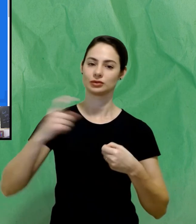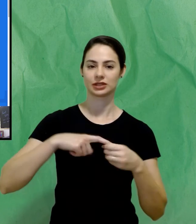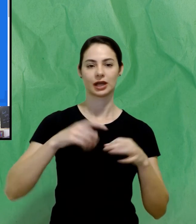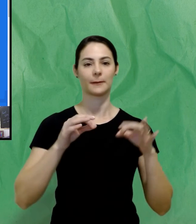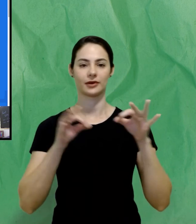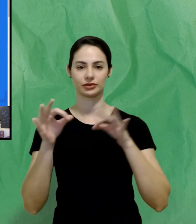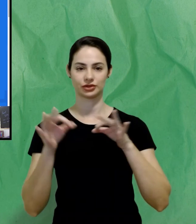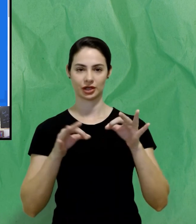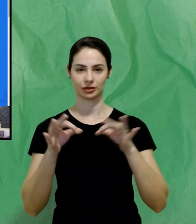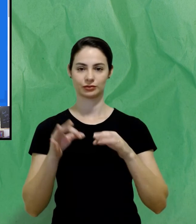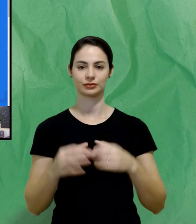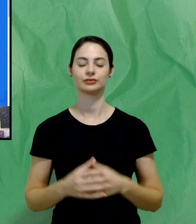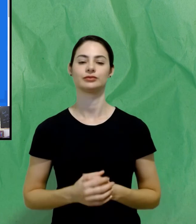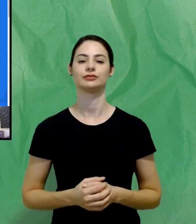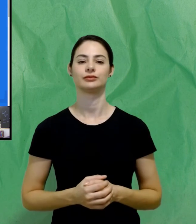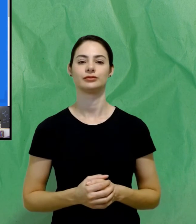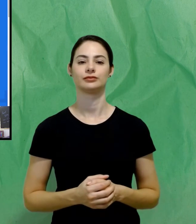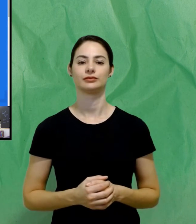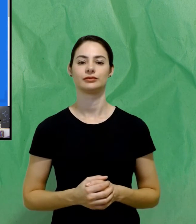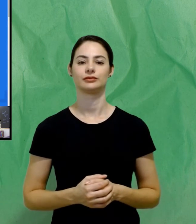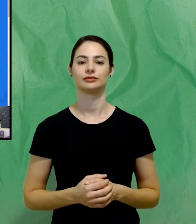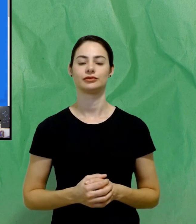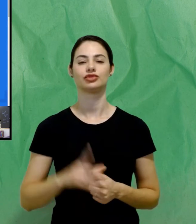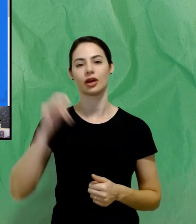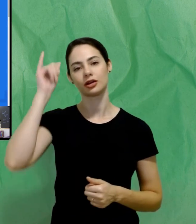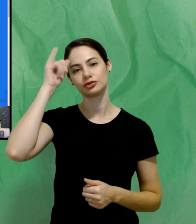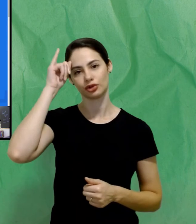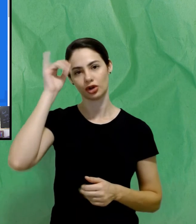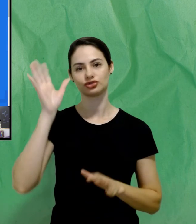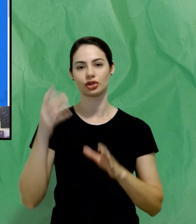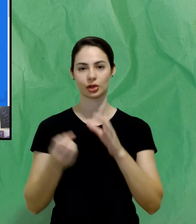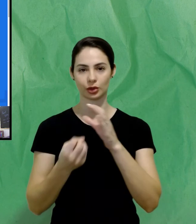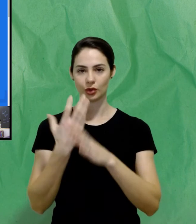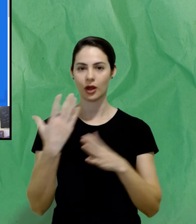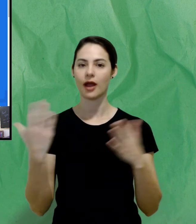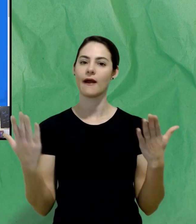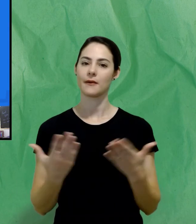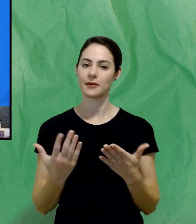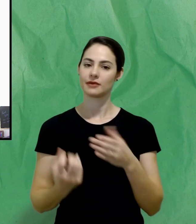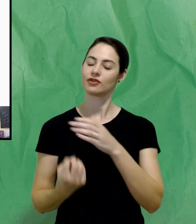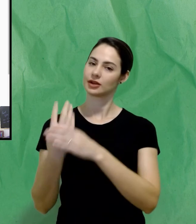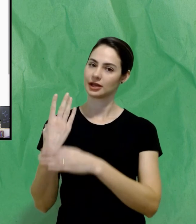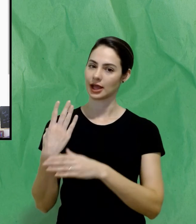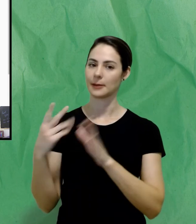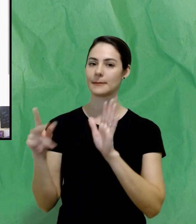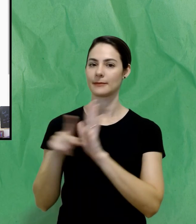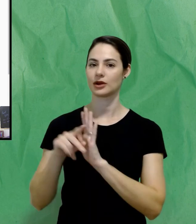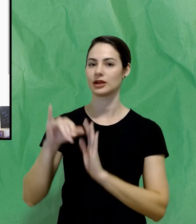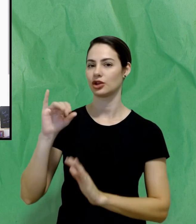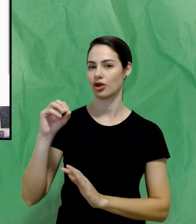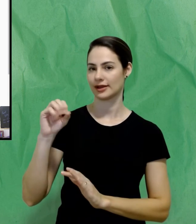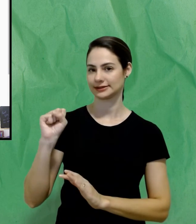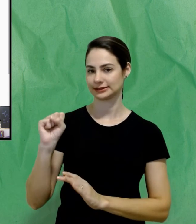projeto, né? Com o Android eu já criei, então agora eu vou criar para o